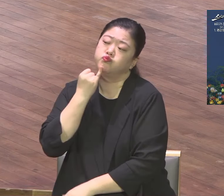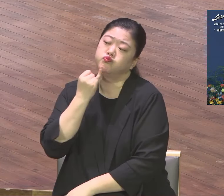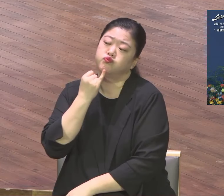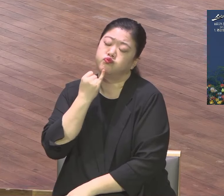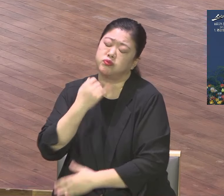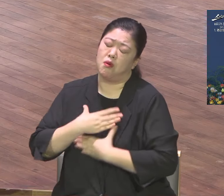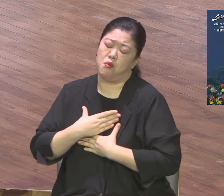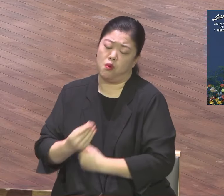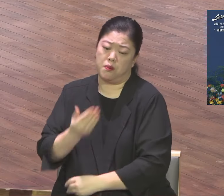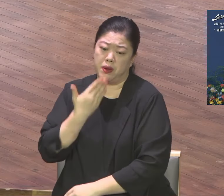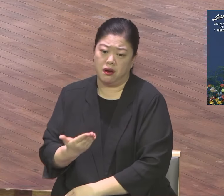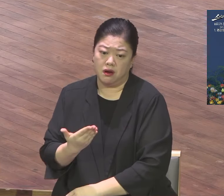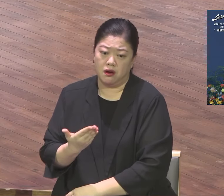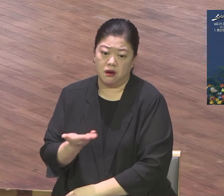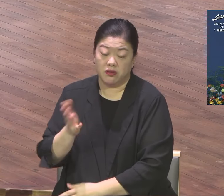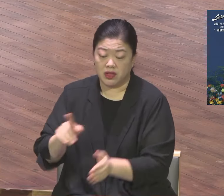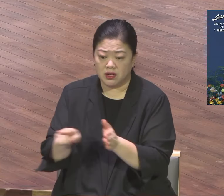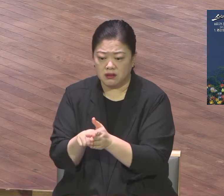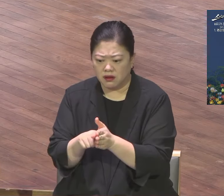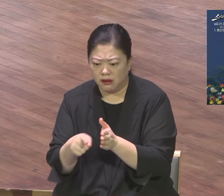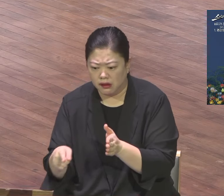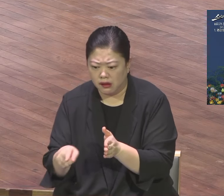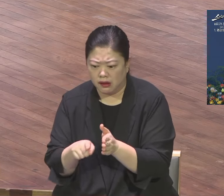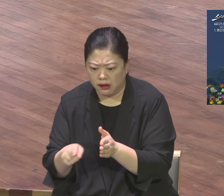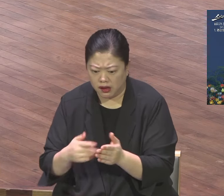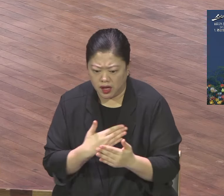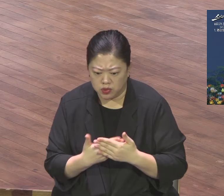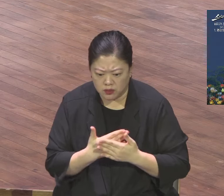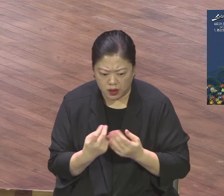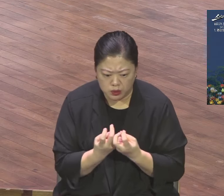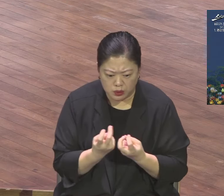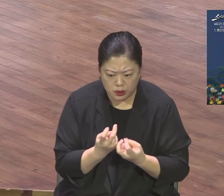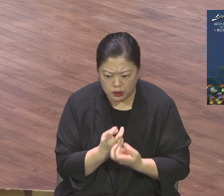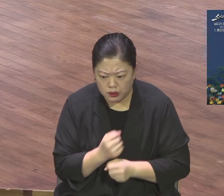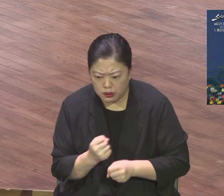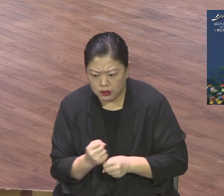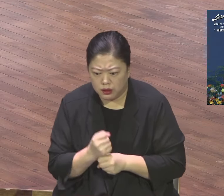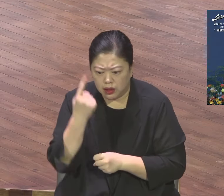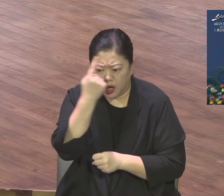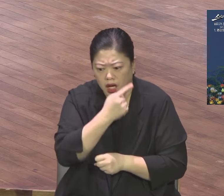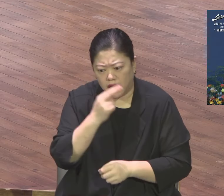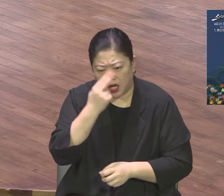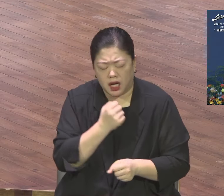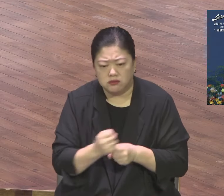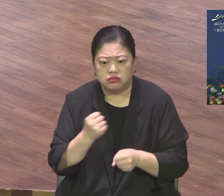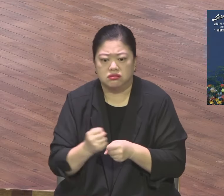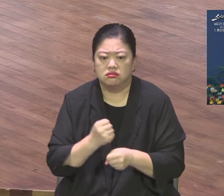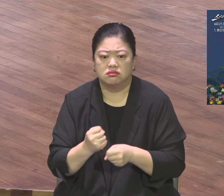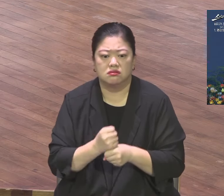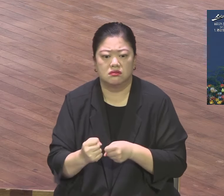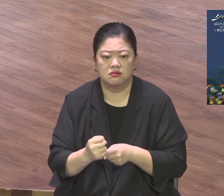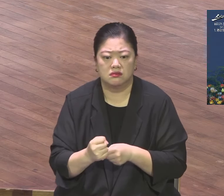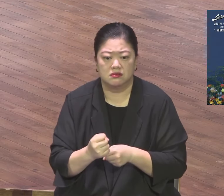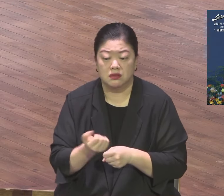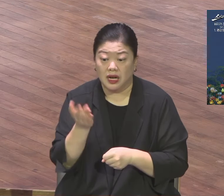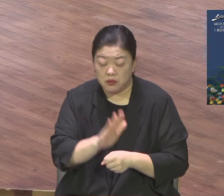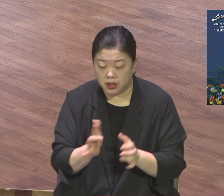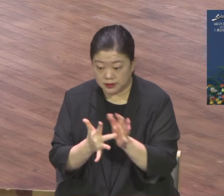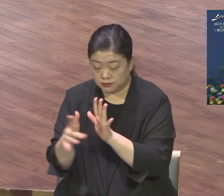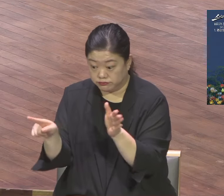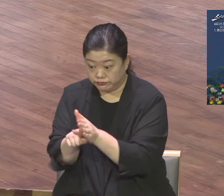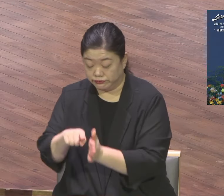말씀. 하나님 말씀입니다. 이거 사람 말 아닙니다. 심지가 견고한 사람은 평강하고 평강하도록,